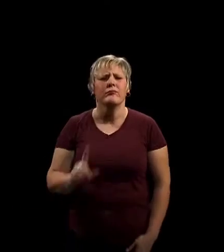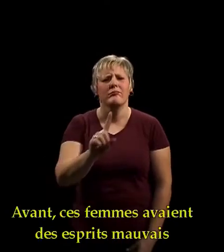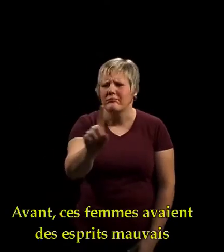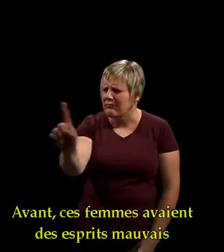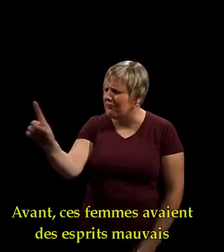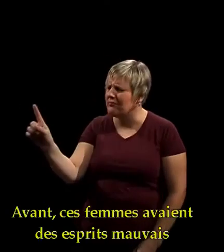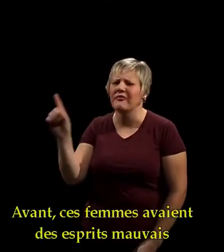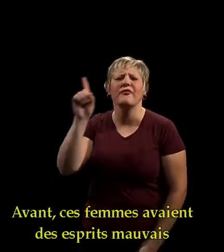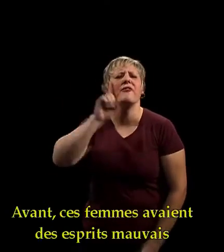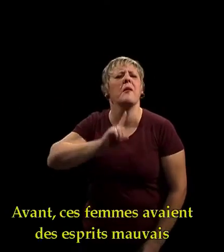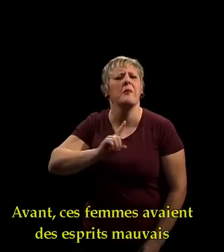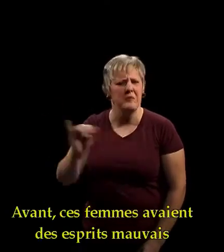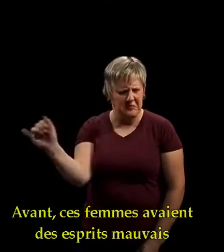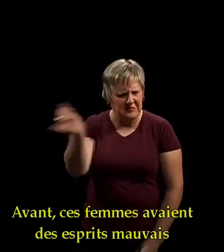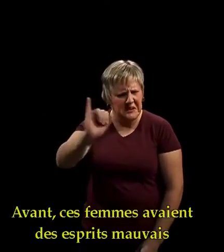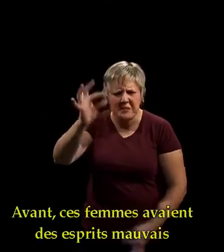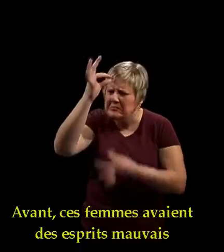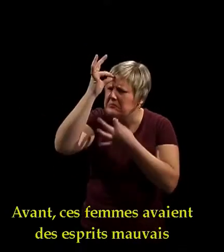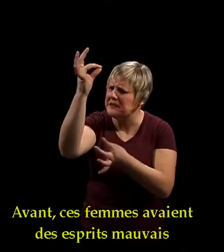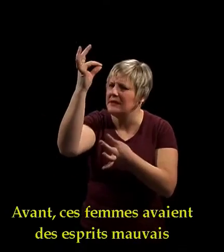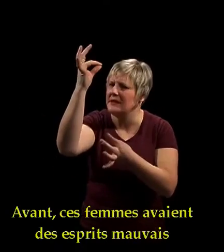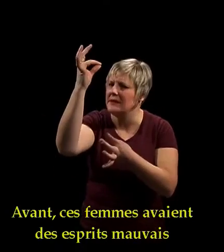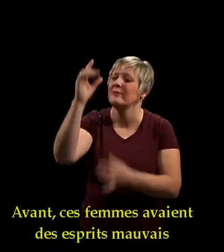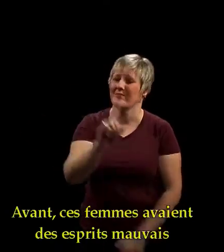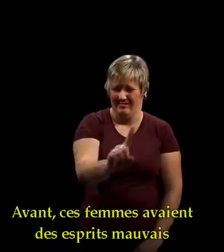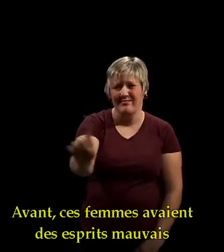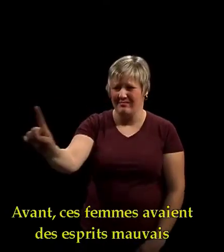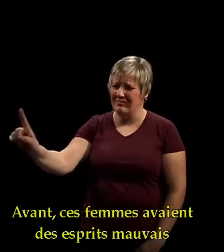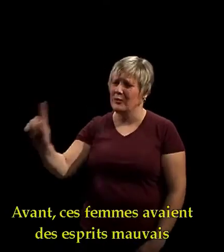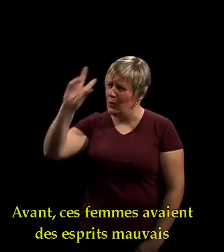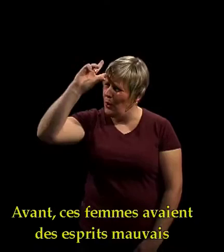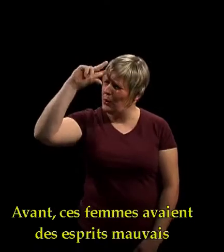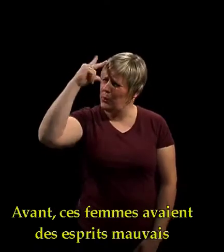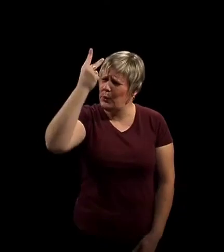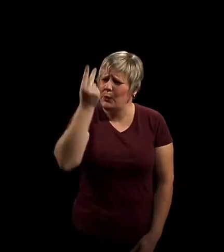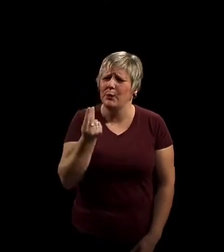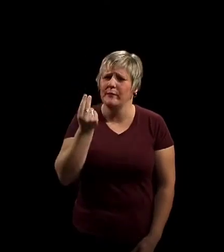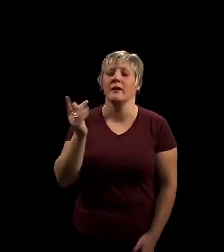Avant, ces femmes avaient des esprits mauvais et elles étaient malades, et Jésus les a guéries.